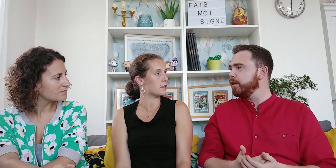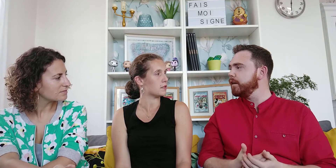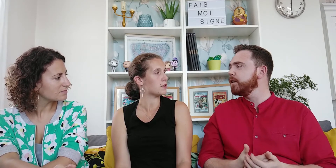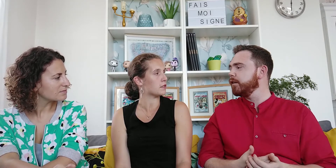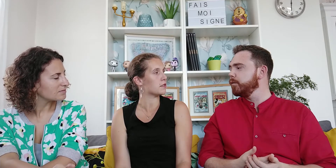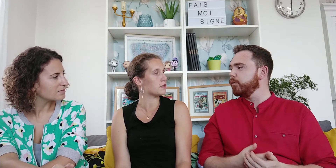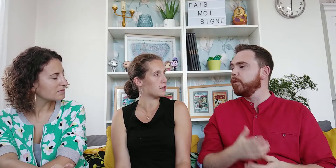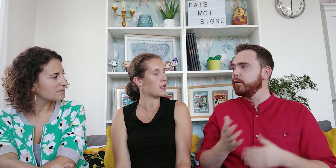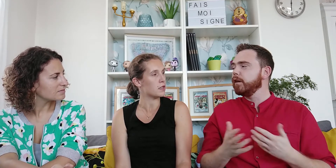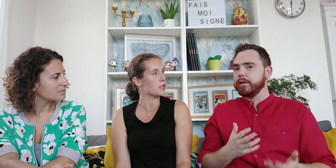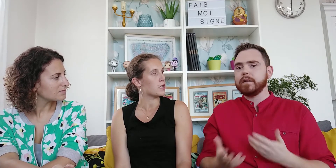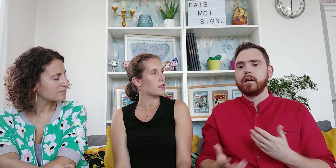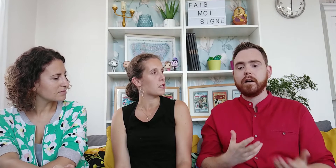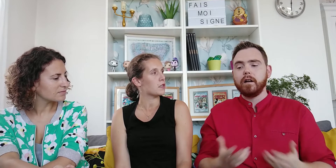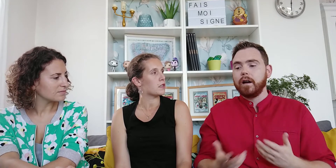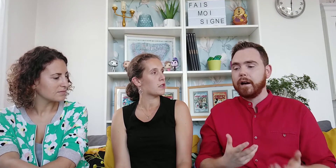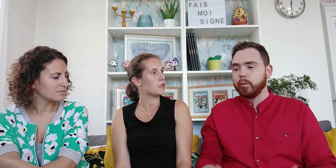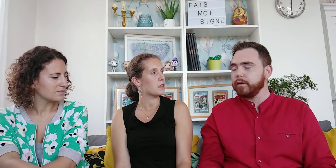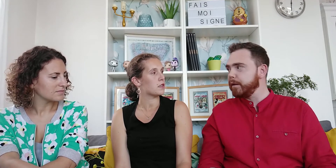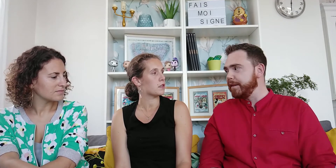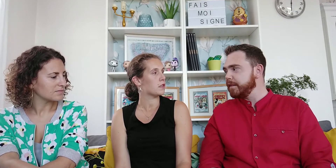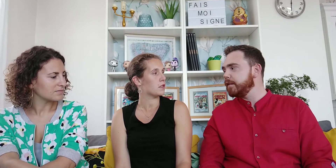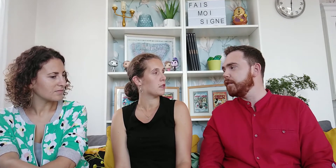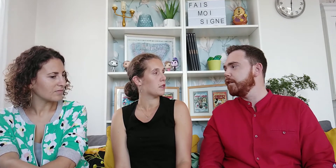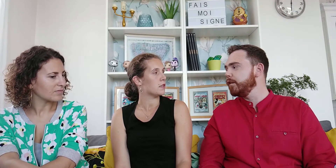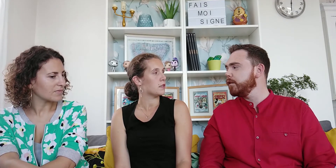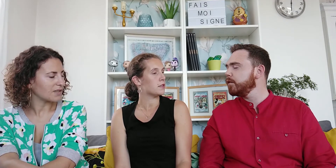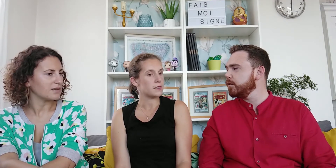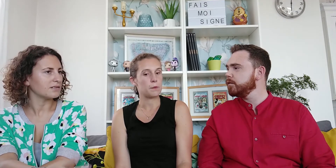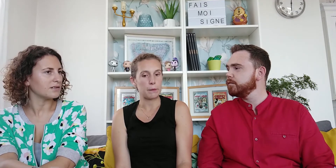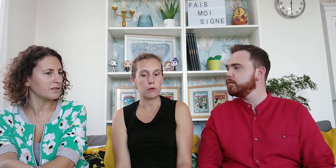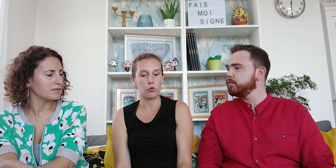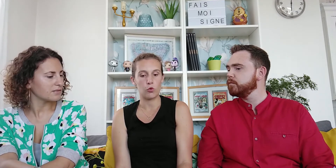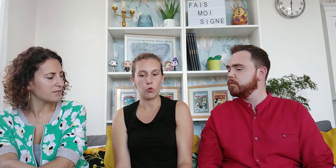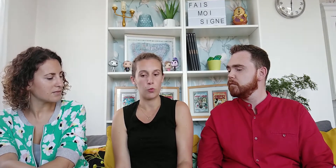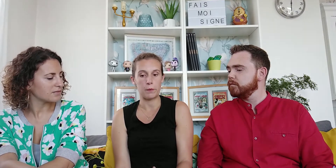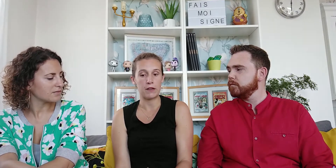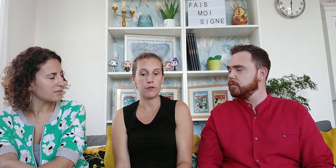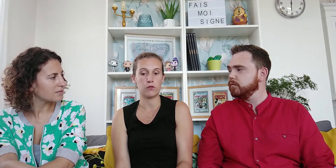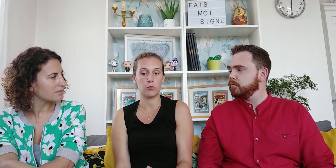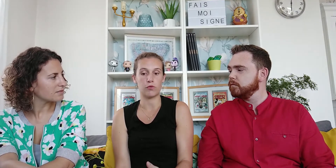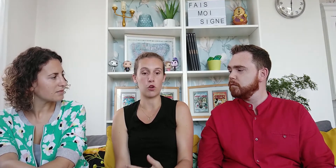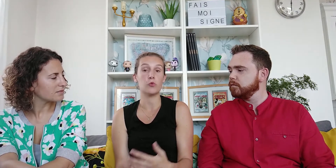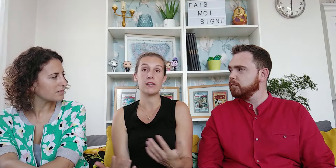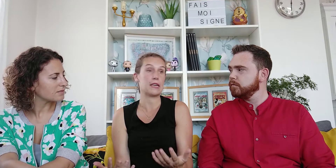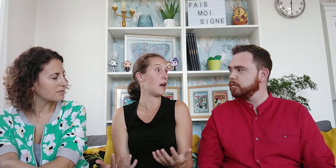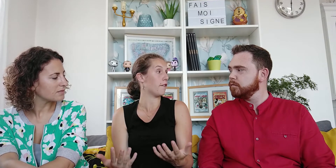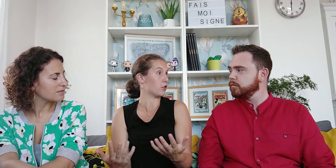formés, pour réussir à comprendre des basiques. C'est ça, ça permet au bébé en fait de pouvoir communiquer avec